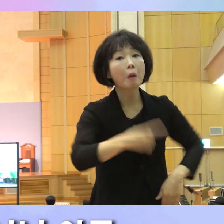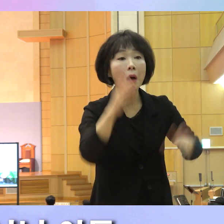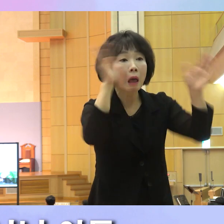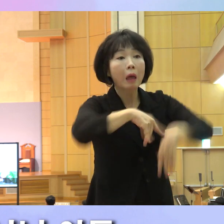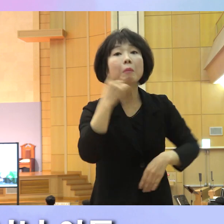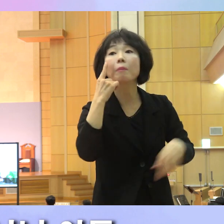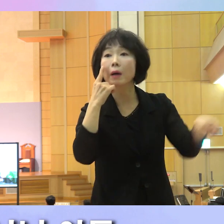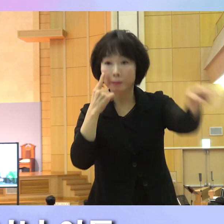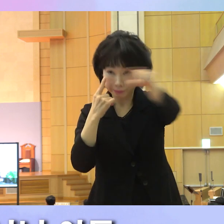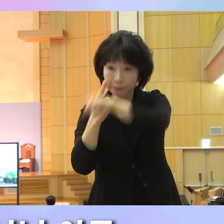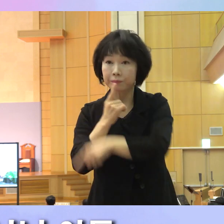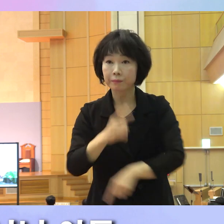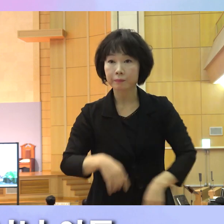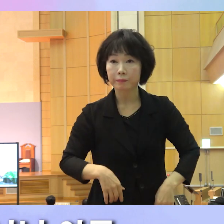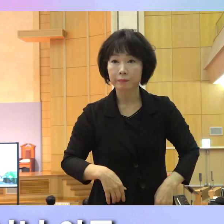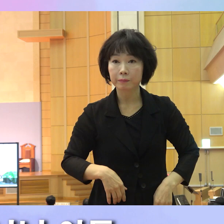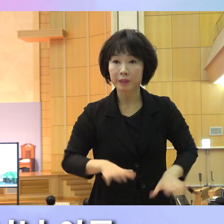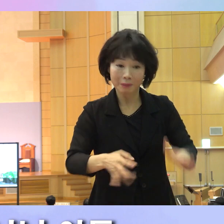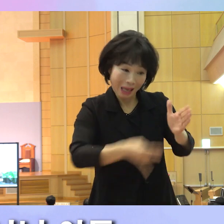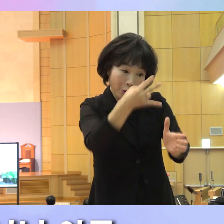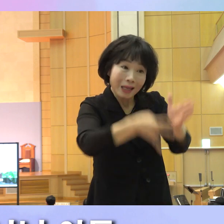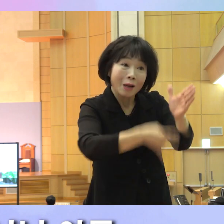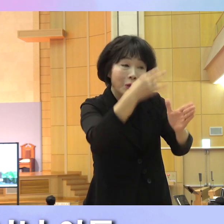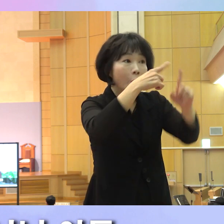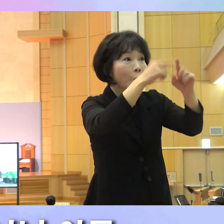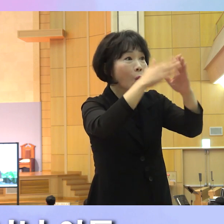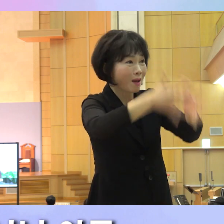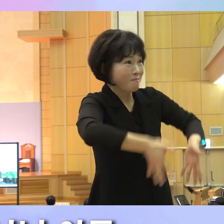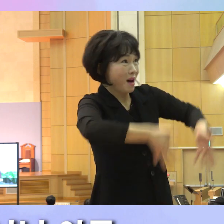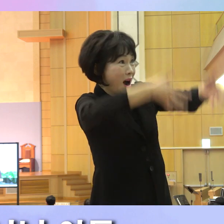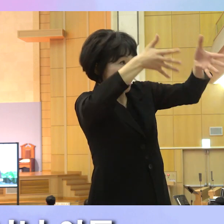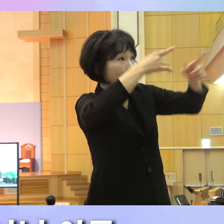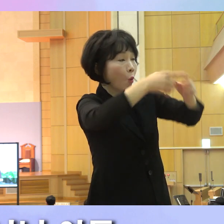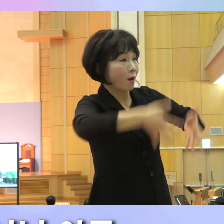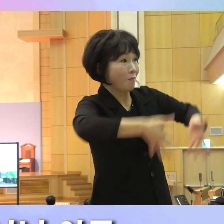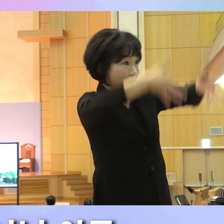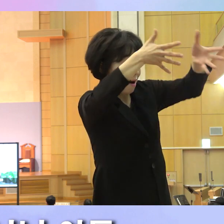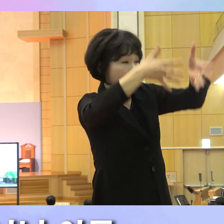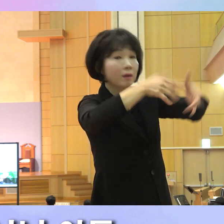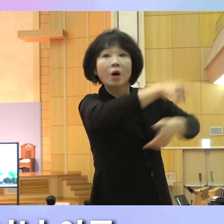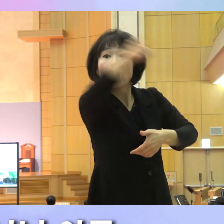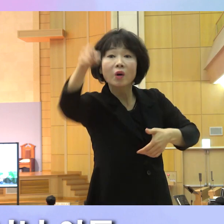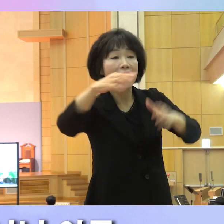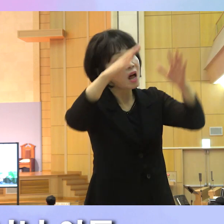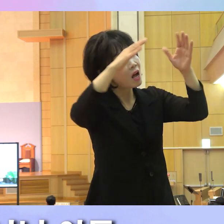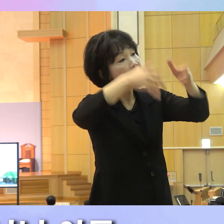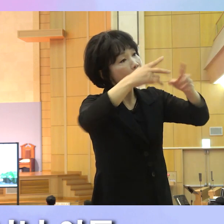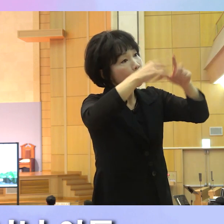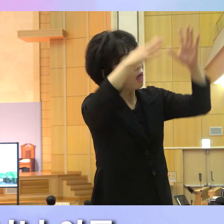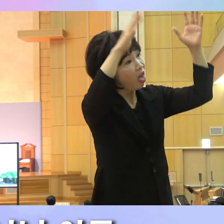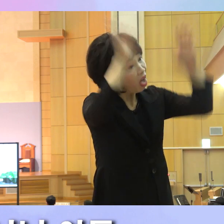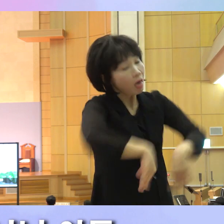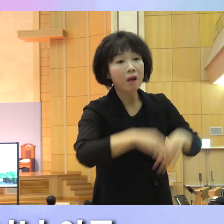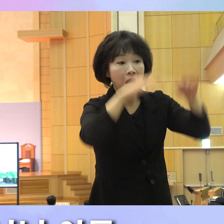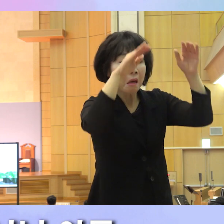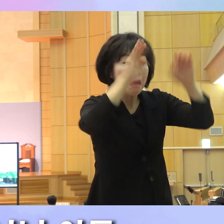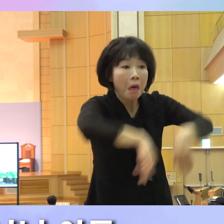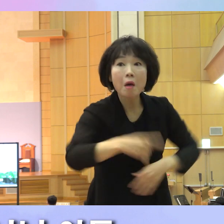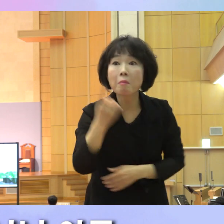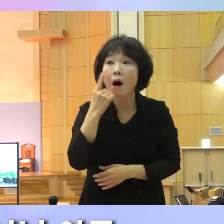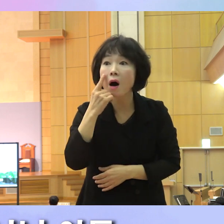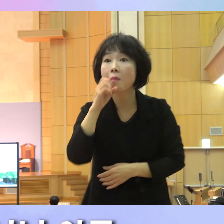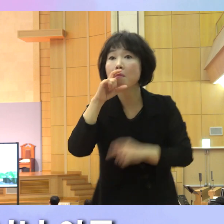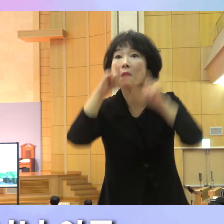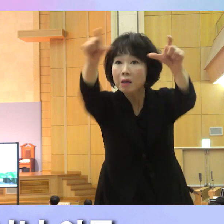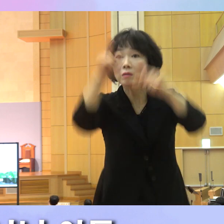지금 예루살렘 성전을 헐어버리라고 예수님이 지금 말하는 걸로 그렇게 사람들은